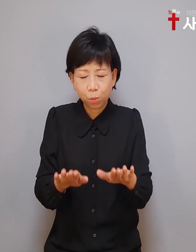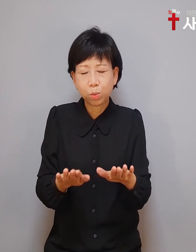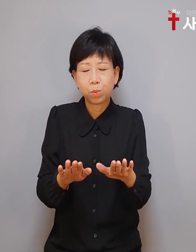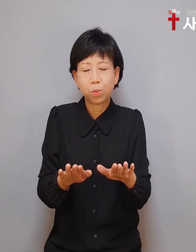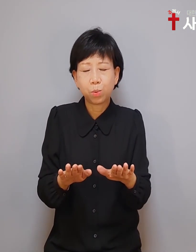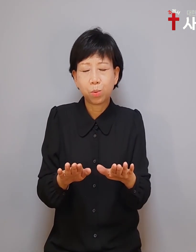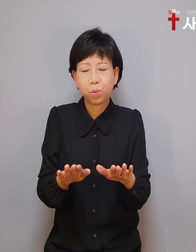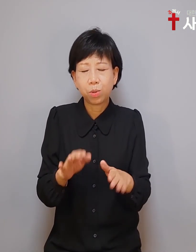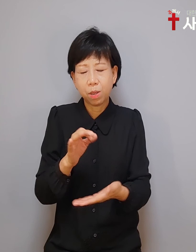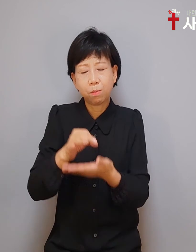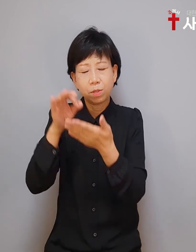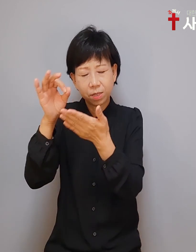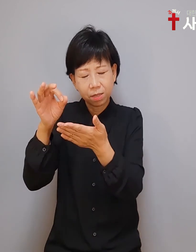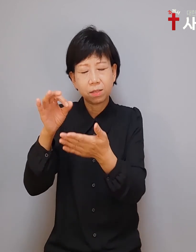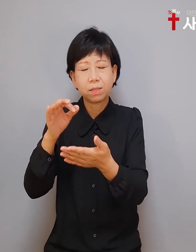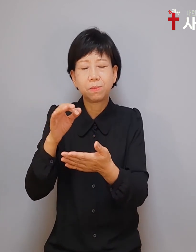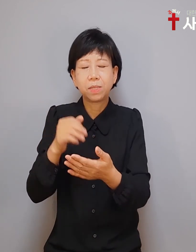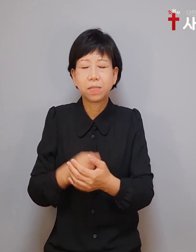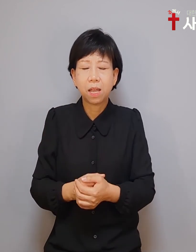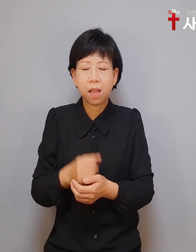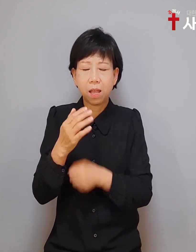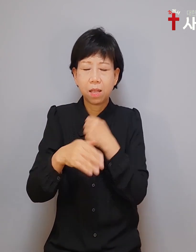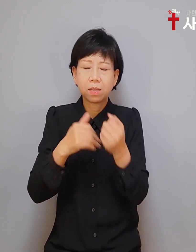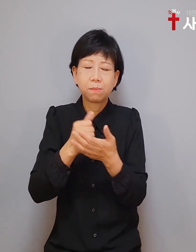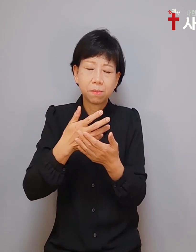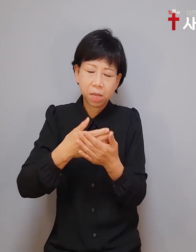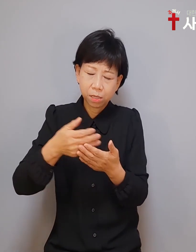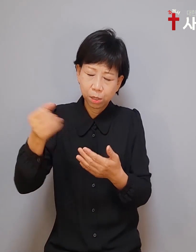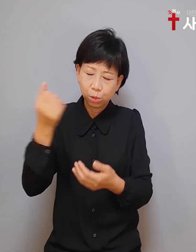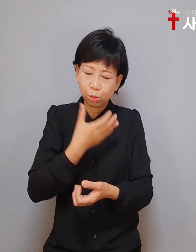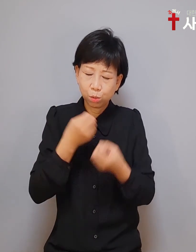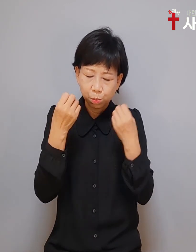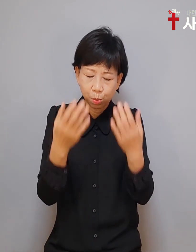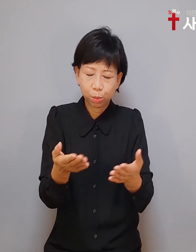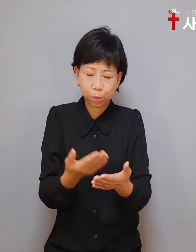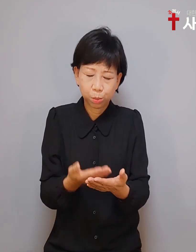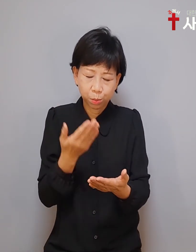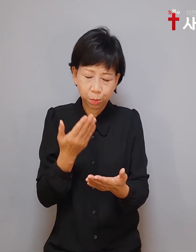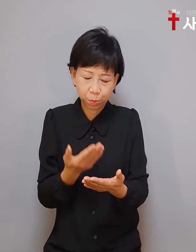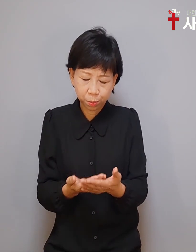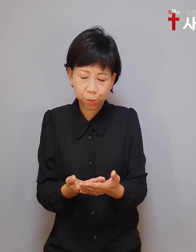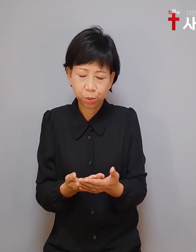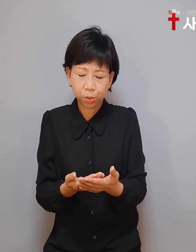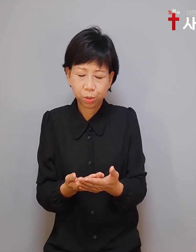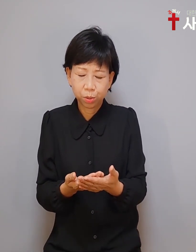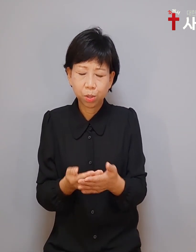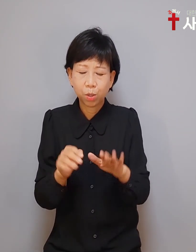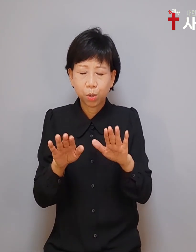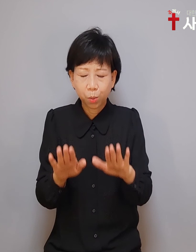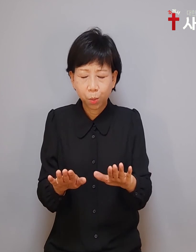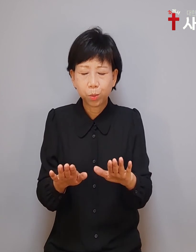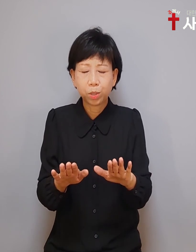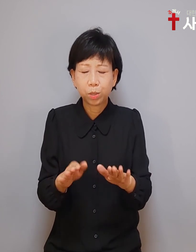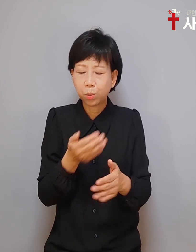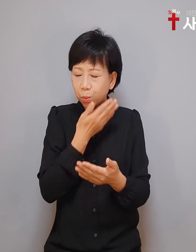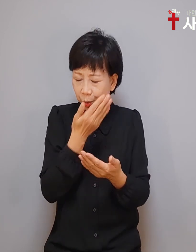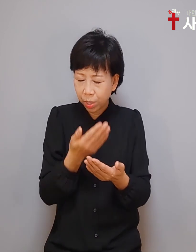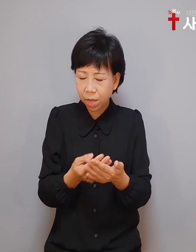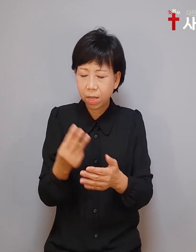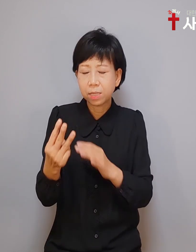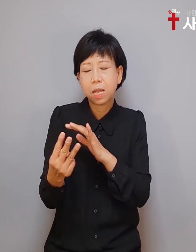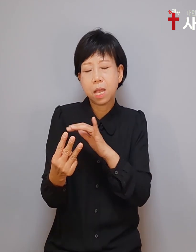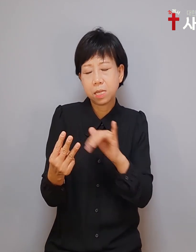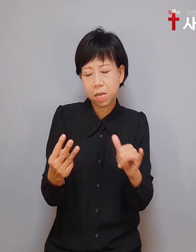예물 드렸습니다. 하나님 받아주시고 축복하여 주시옵소서. 오늘 허장묵 성도님 또 우리 정민희 지수